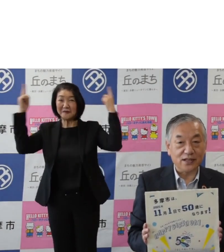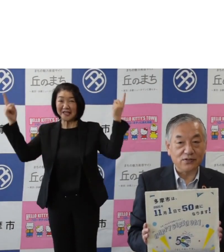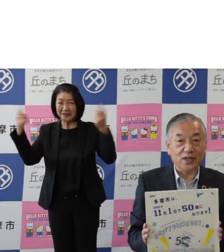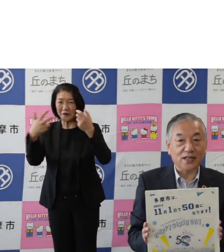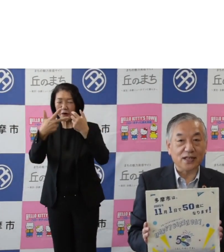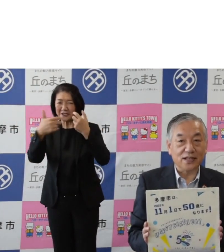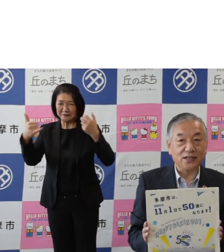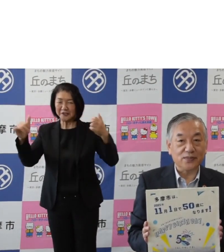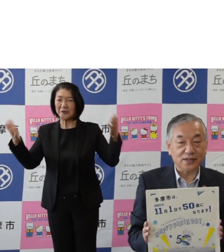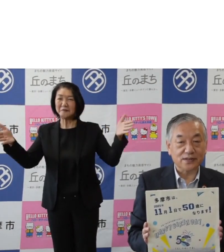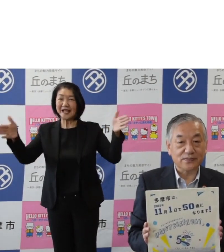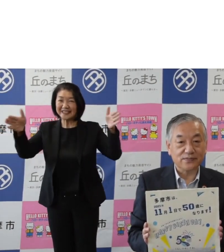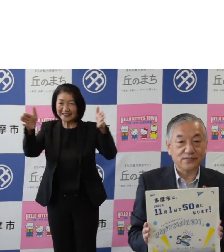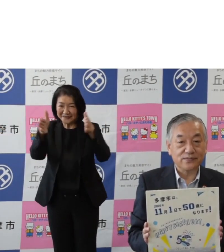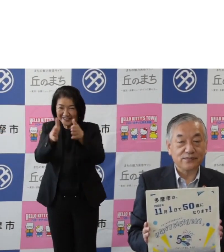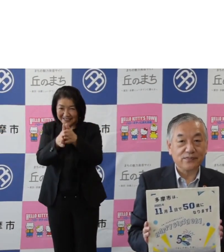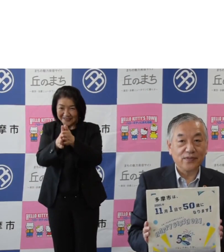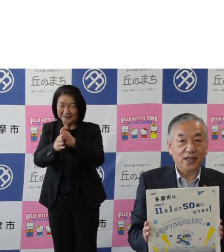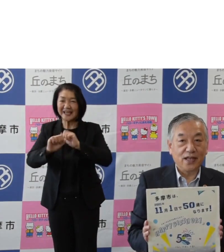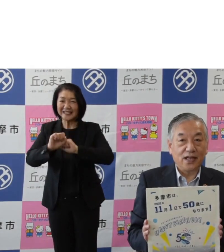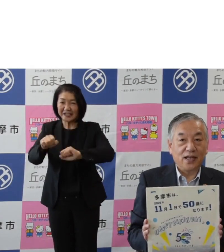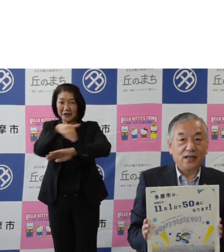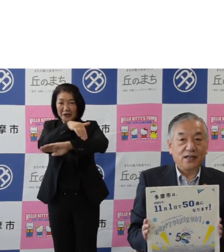行いたいと考えています。